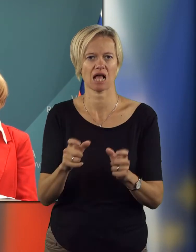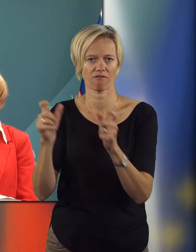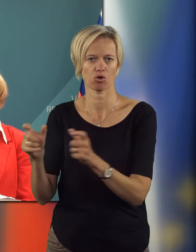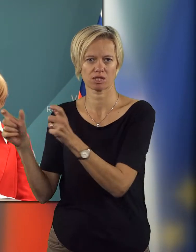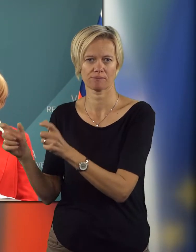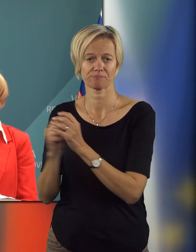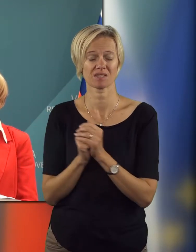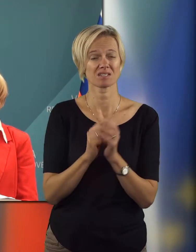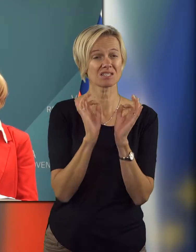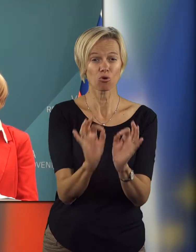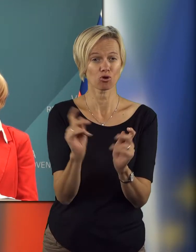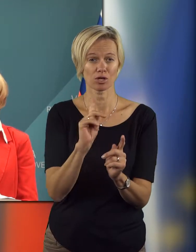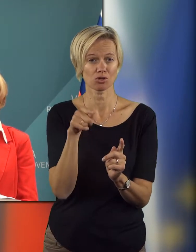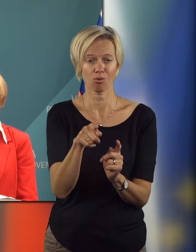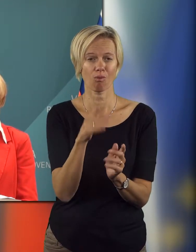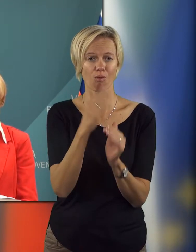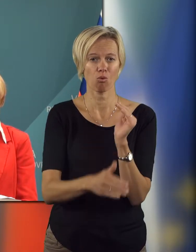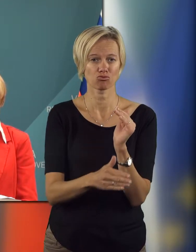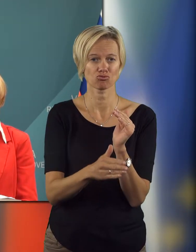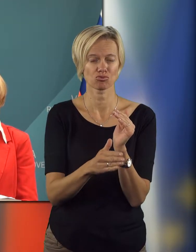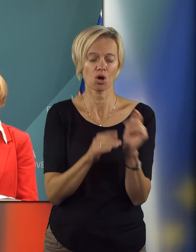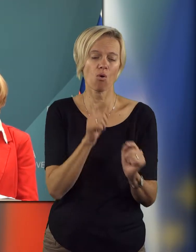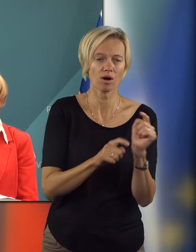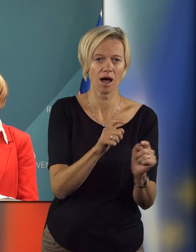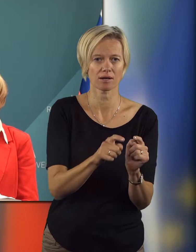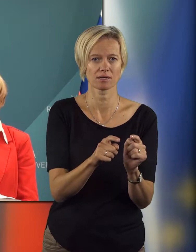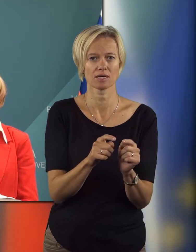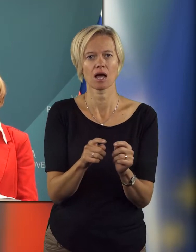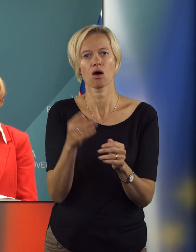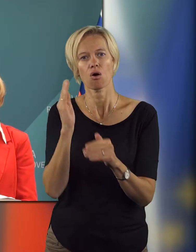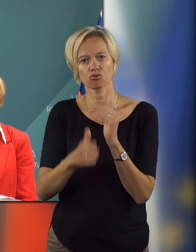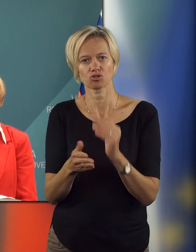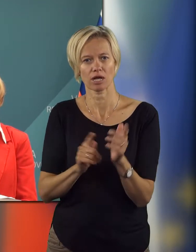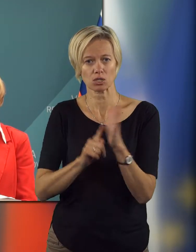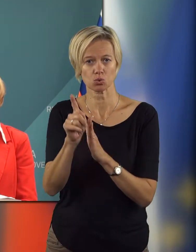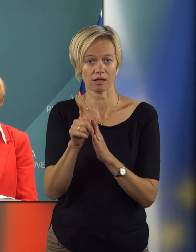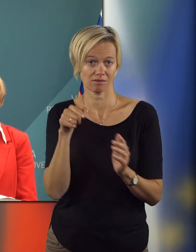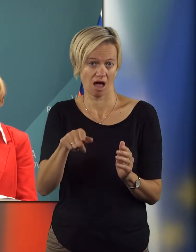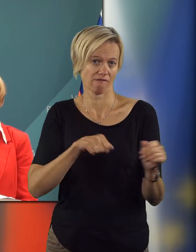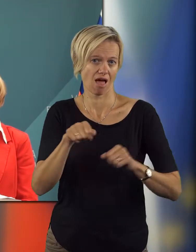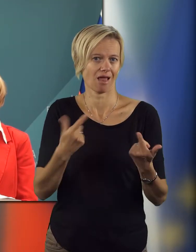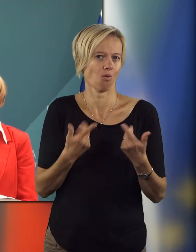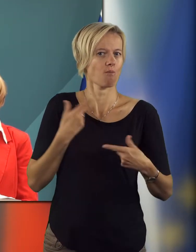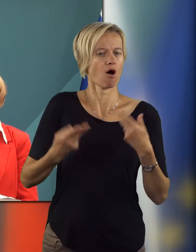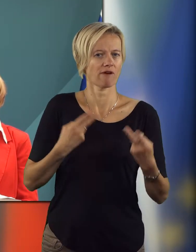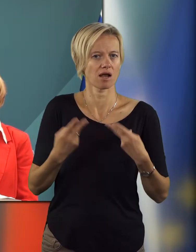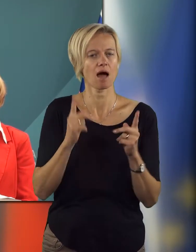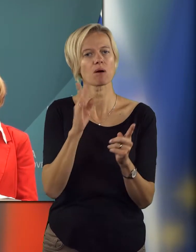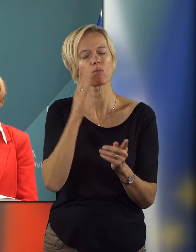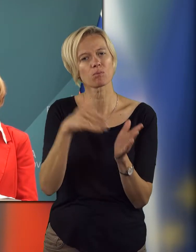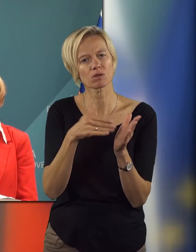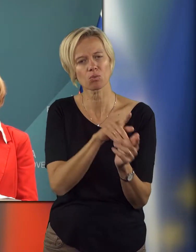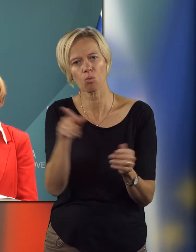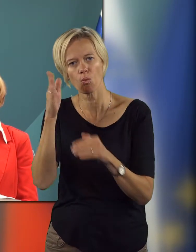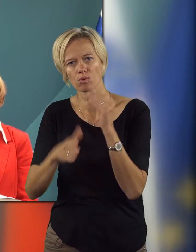zdravstvenih zavodih. Zagotovo ni to končni korak in končni rezultat, s katerim se ta vlada lahko pohvali, ampak bo